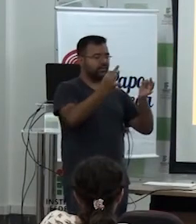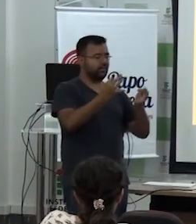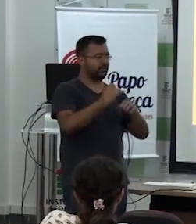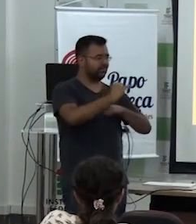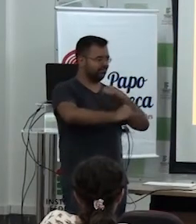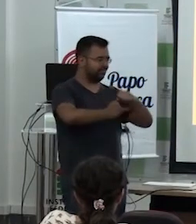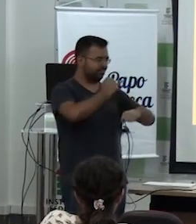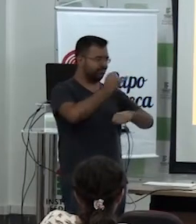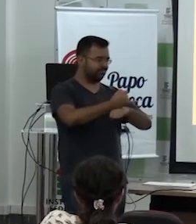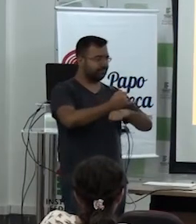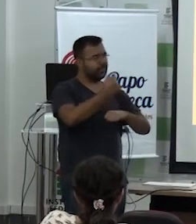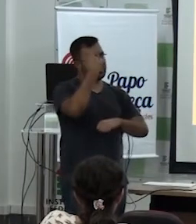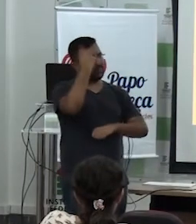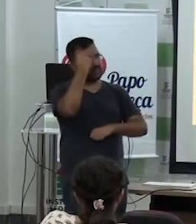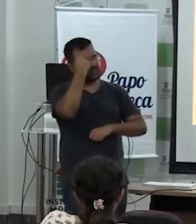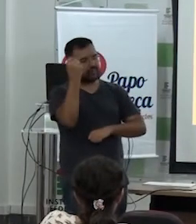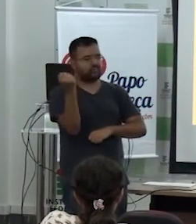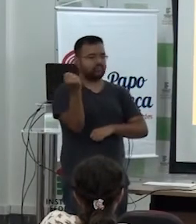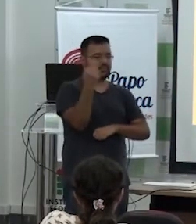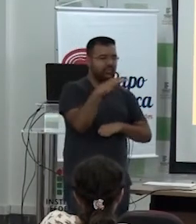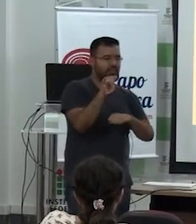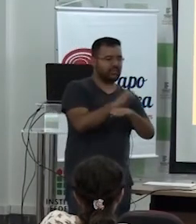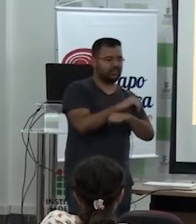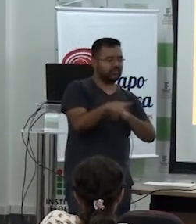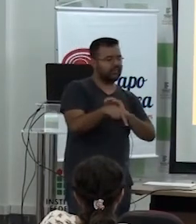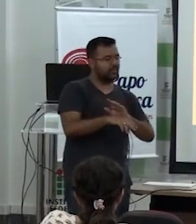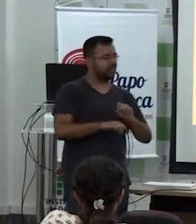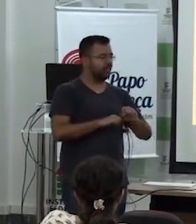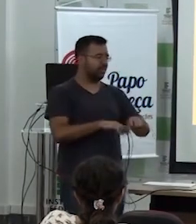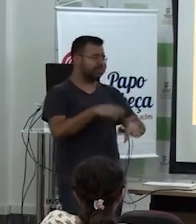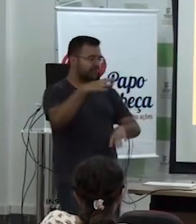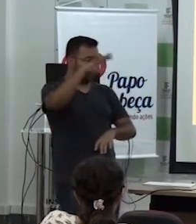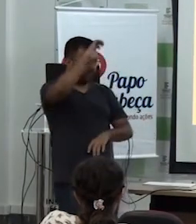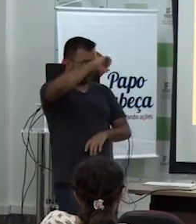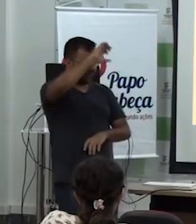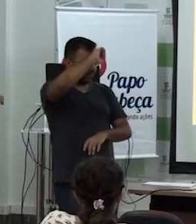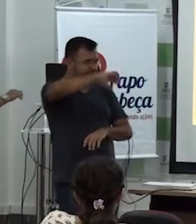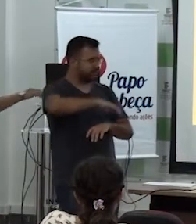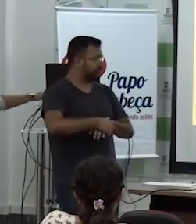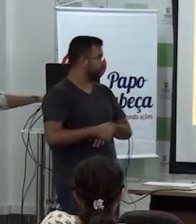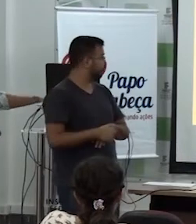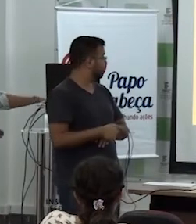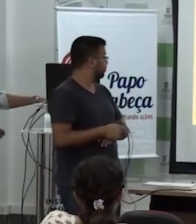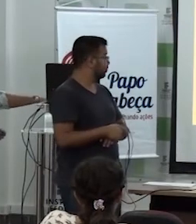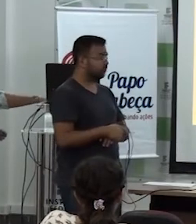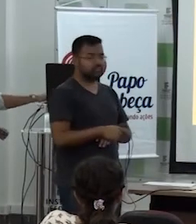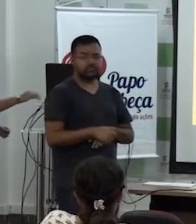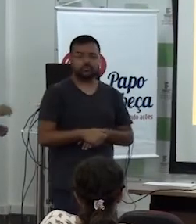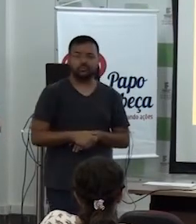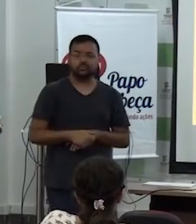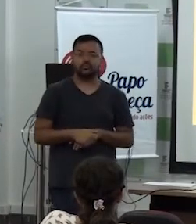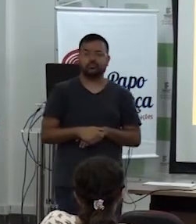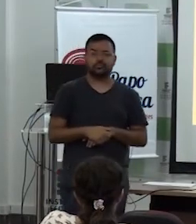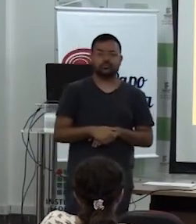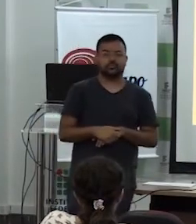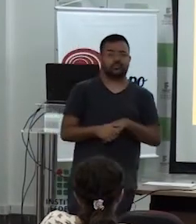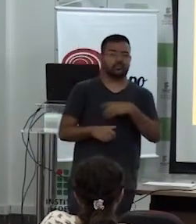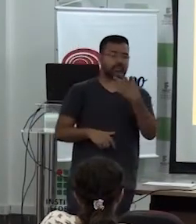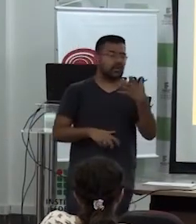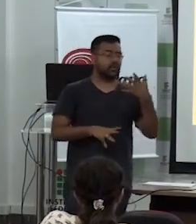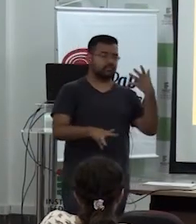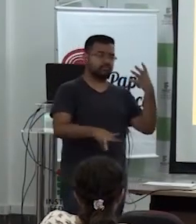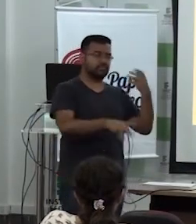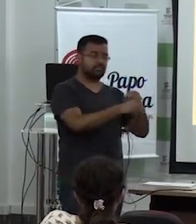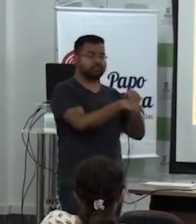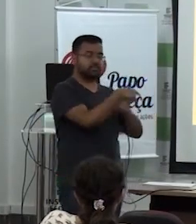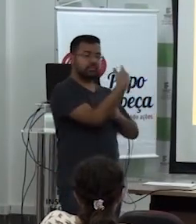e repensando estratégias pedagógicas no processo de ensino e aprendizagem. Então, em relação ao projeto da